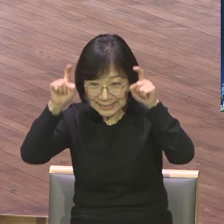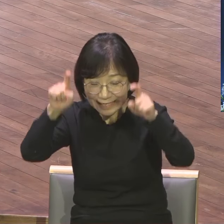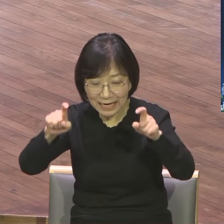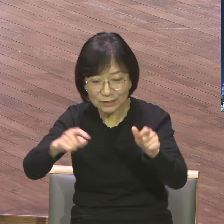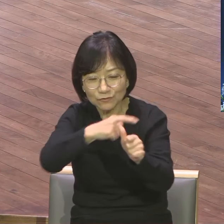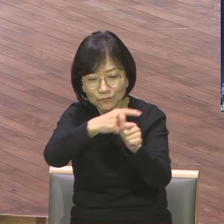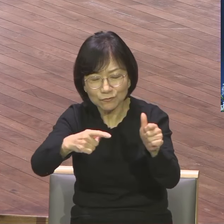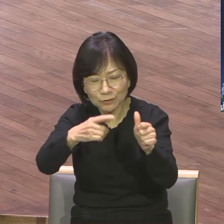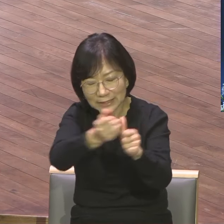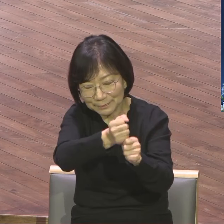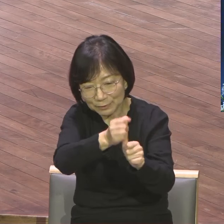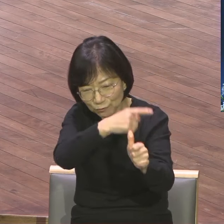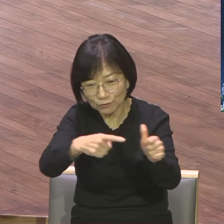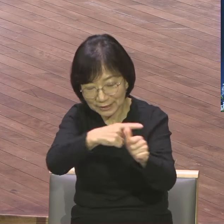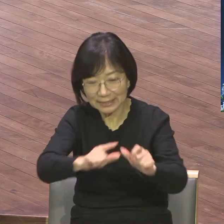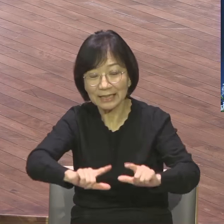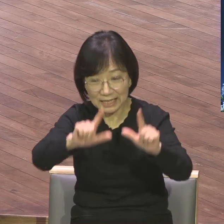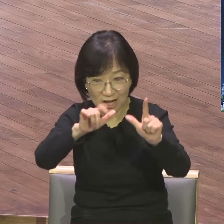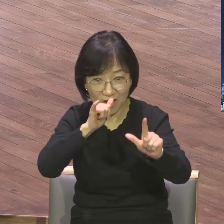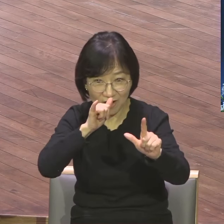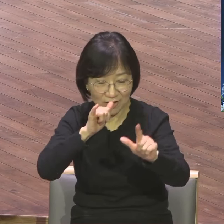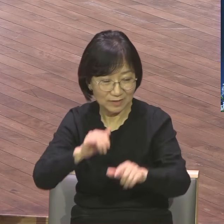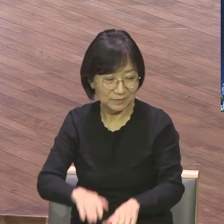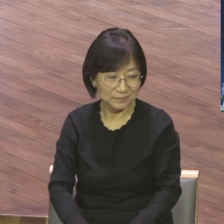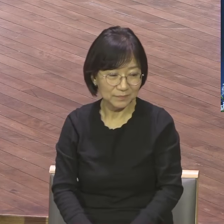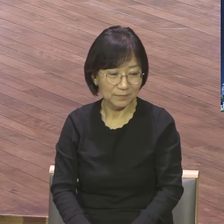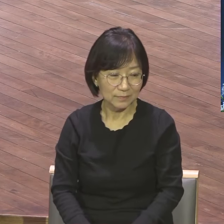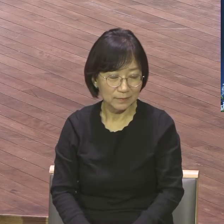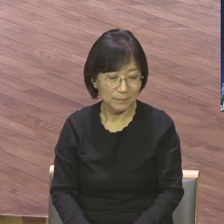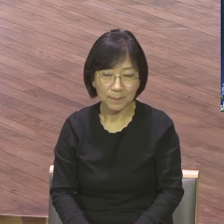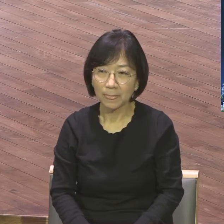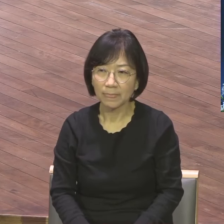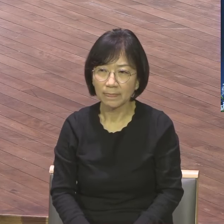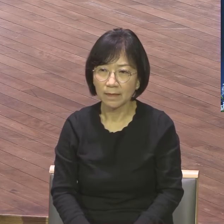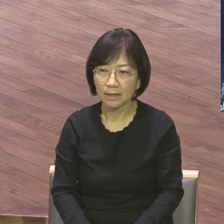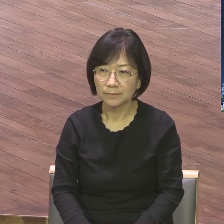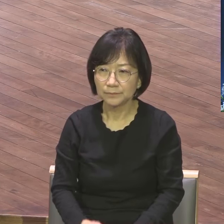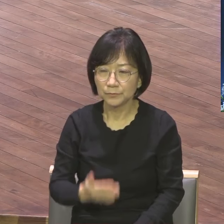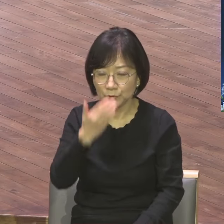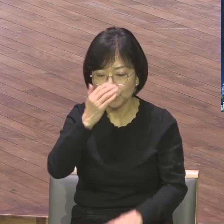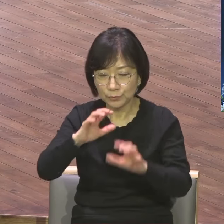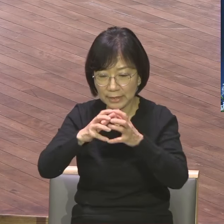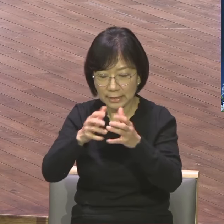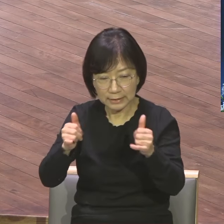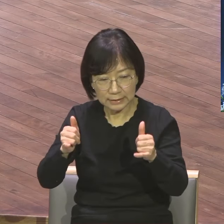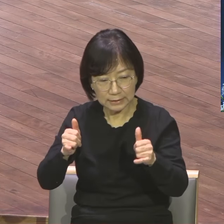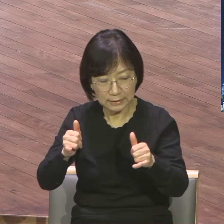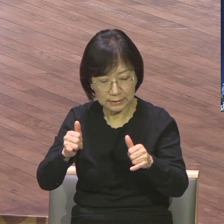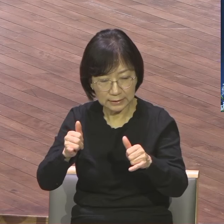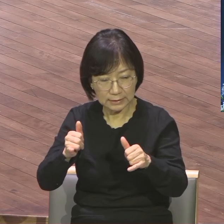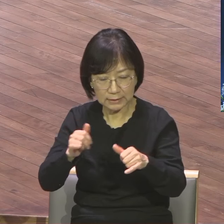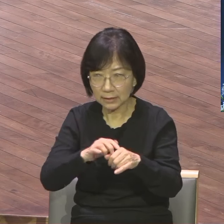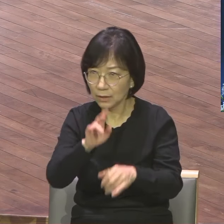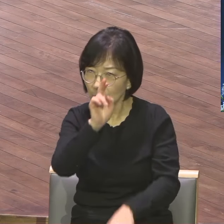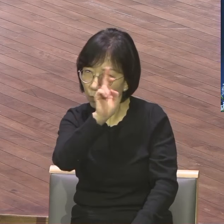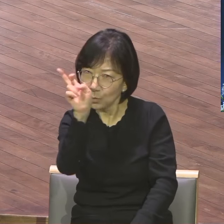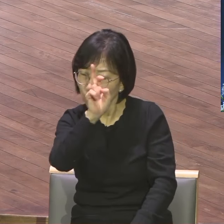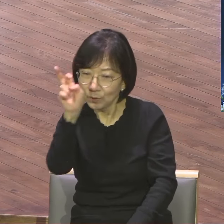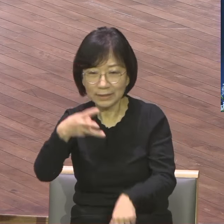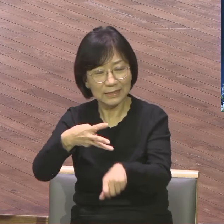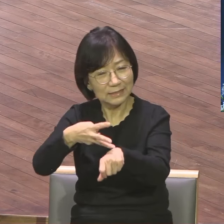1월 14일 해질 때, 즉 유대인 시간으로는 제9시, 한국 시간으로는 오후